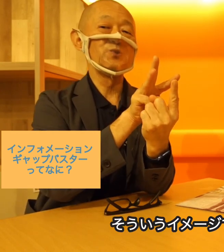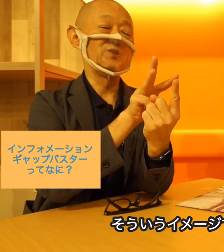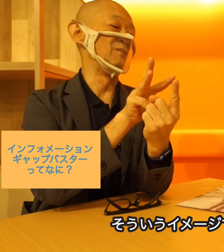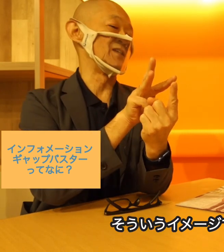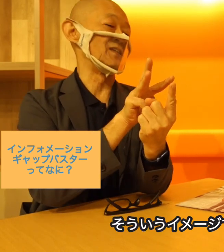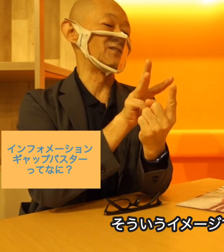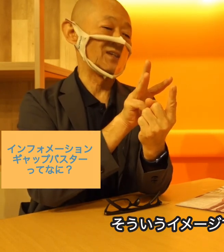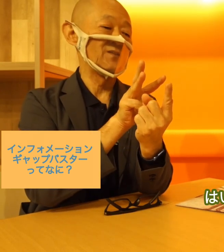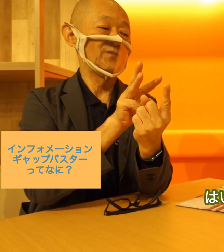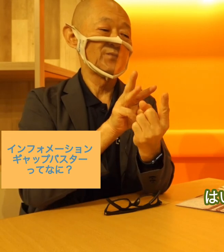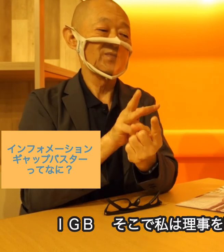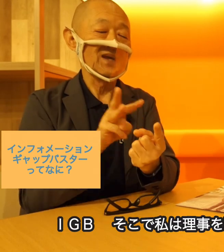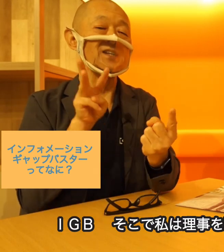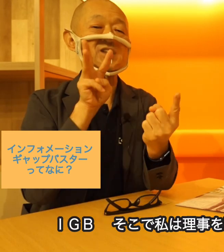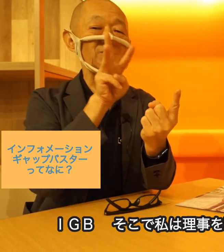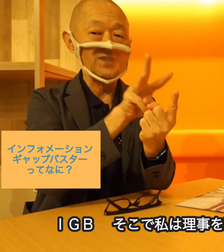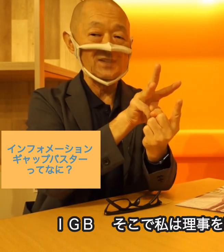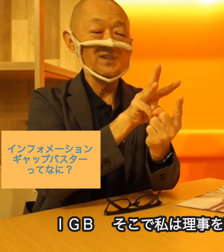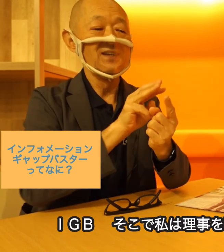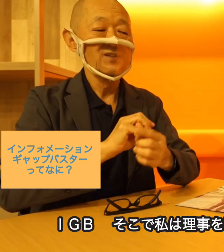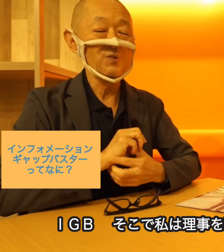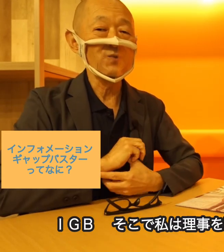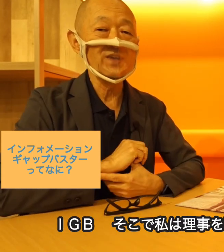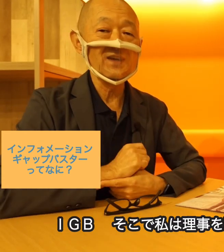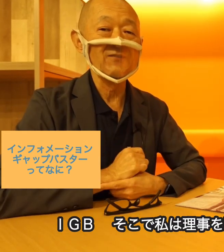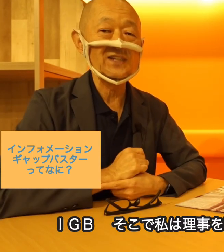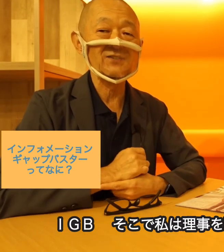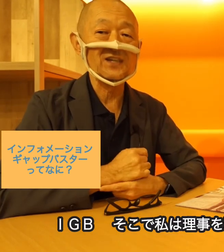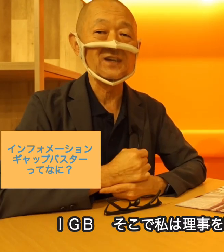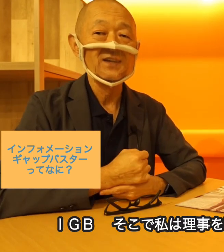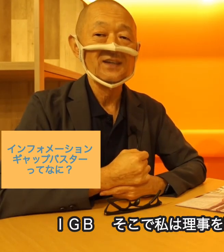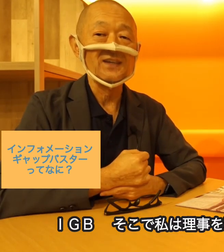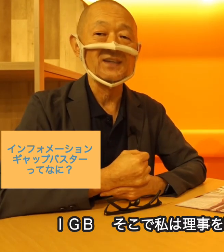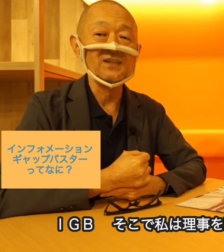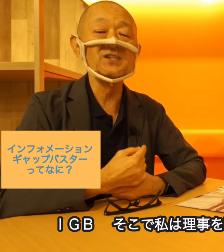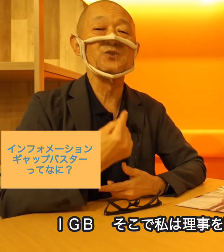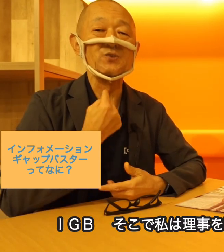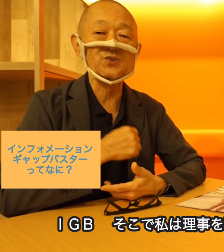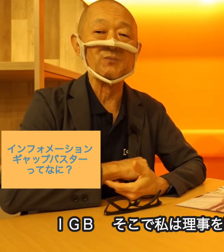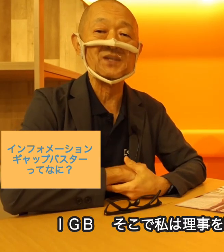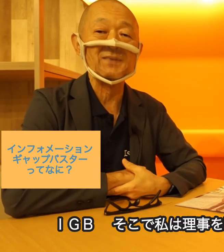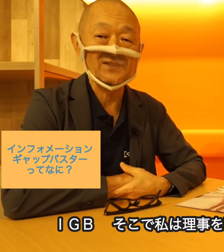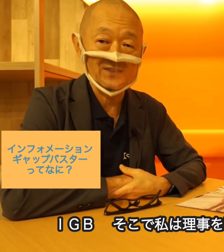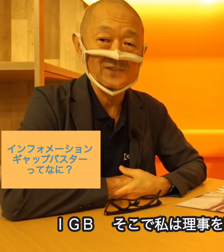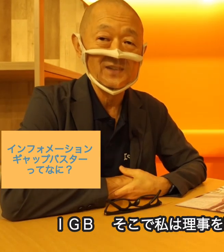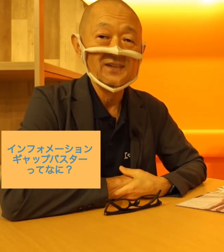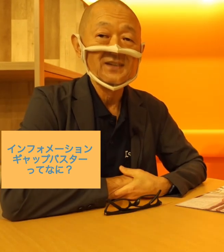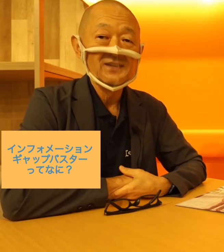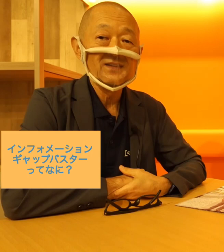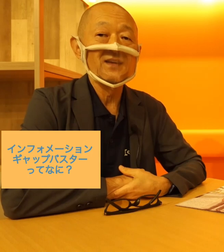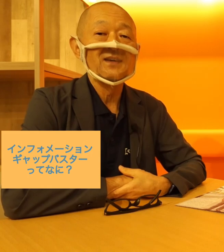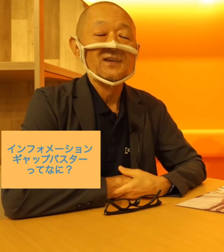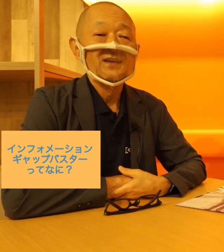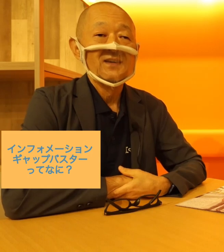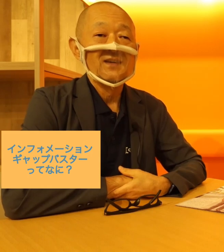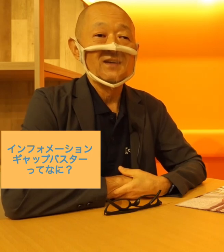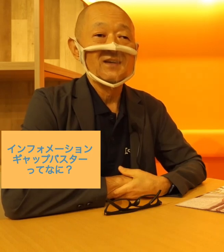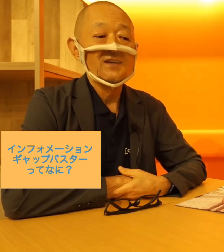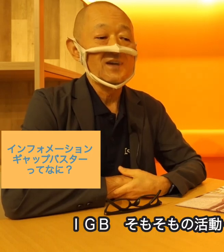イメージですね。 はい、 IGB、そこで私は、理事を務めてます。で、